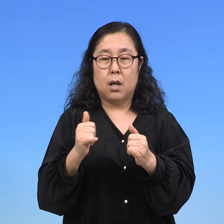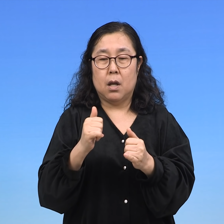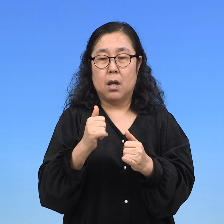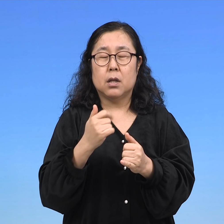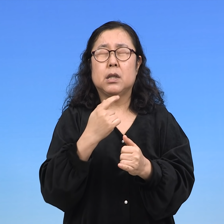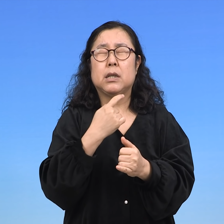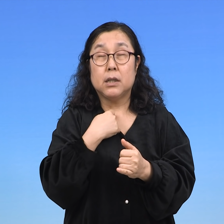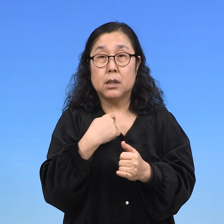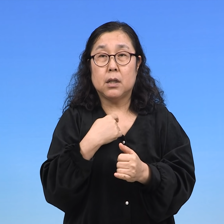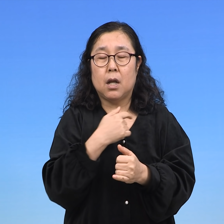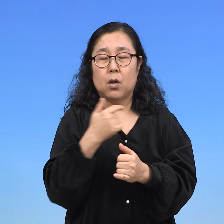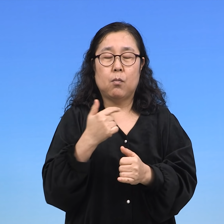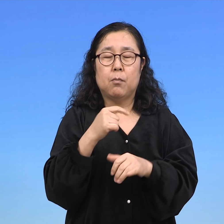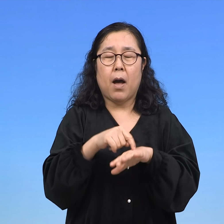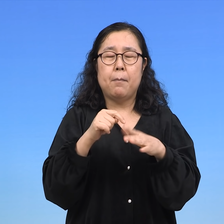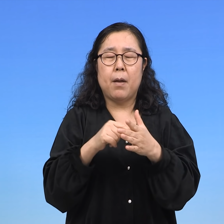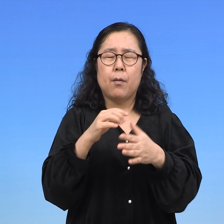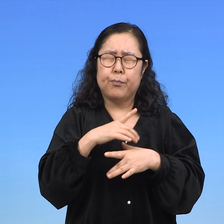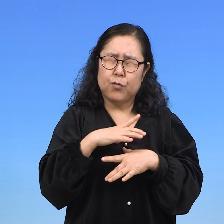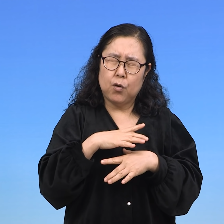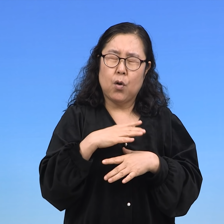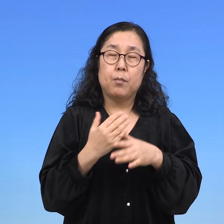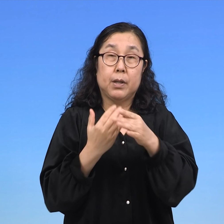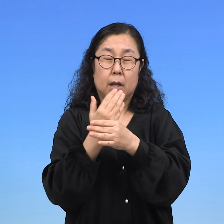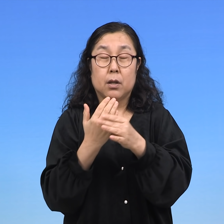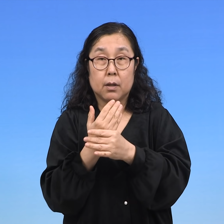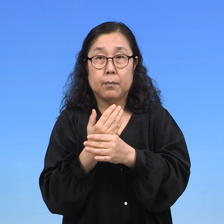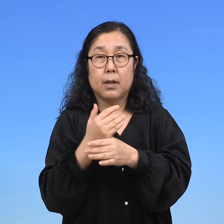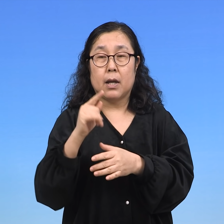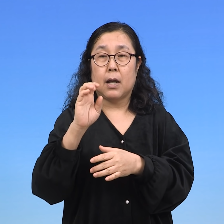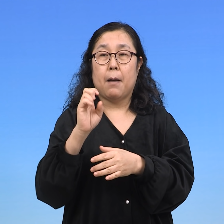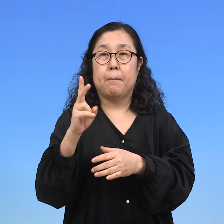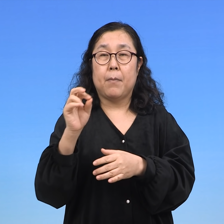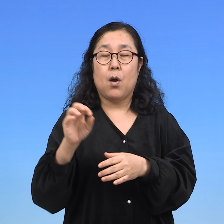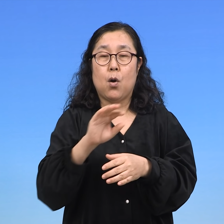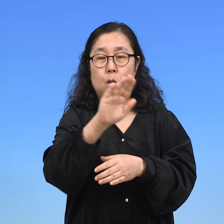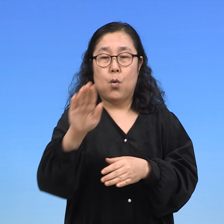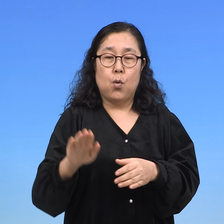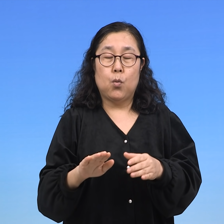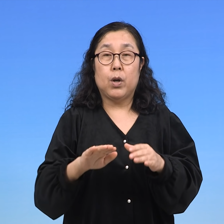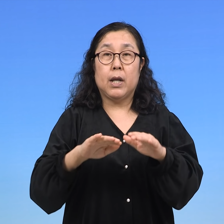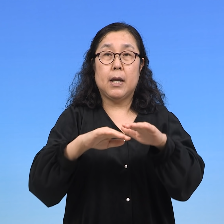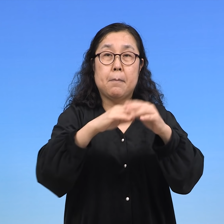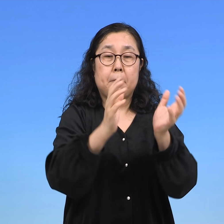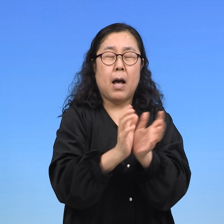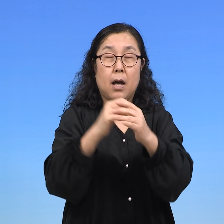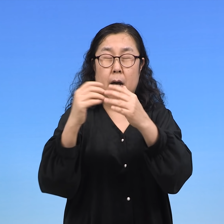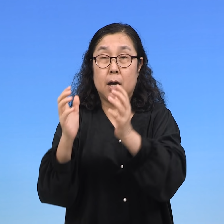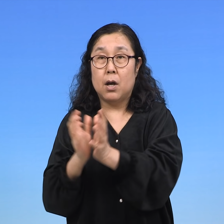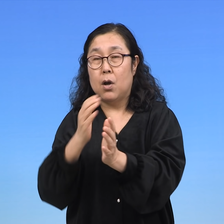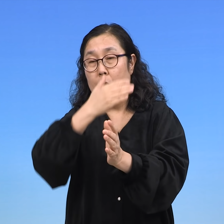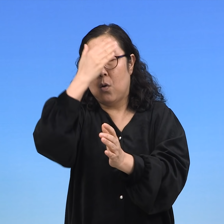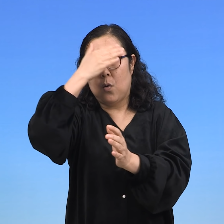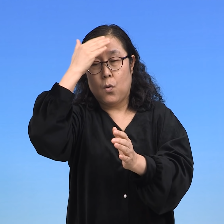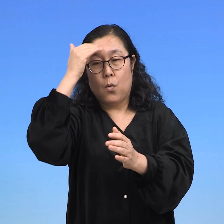되는데 너무 두려웠거든요. 가평 우리 마을, 세상에 그 할머니